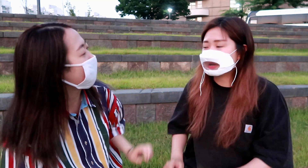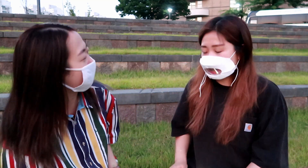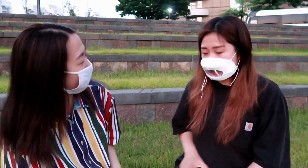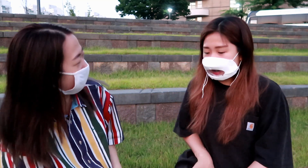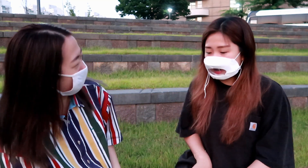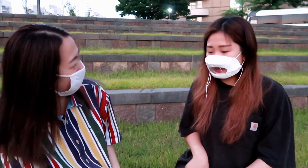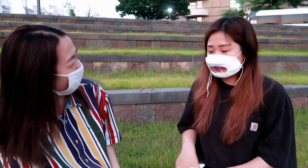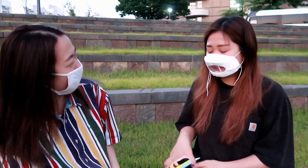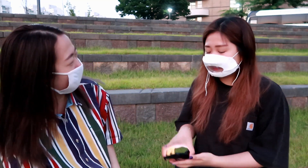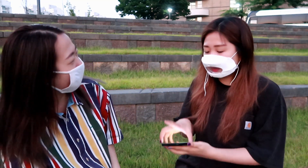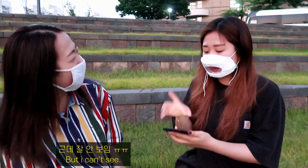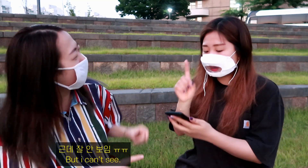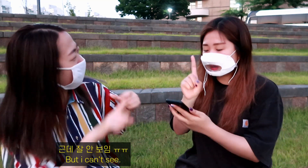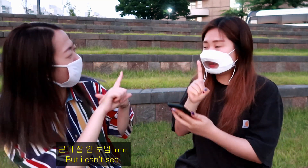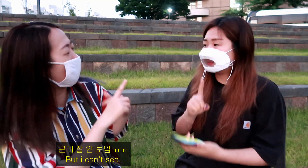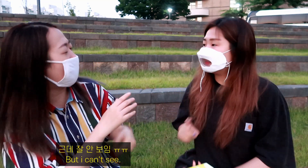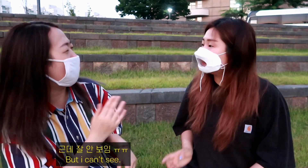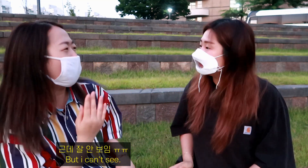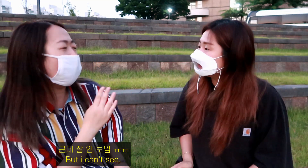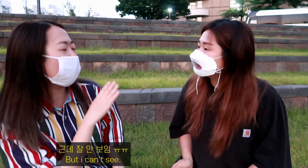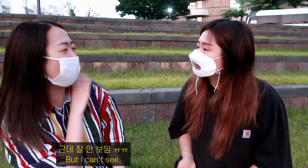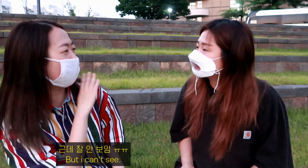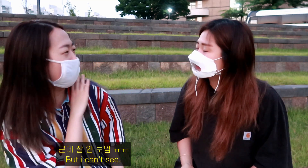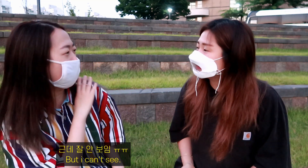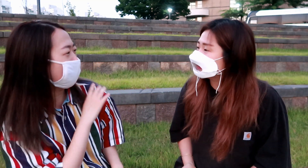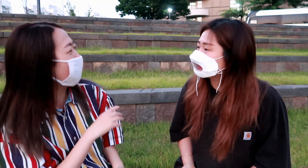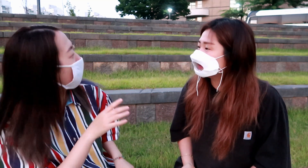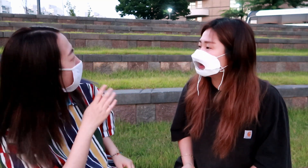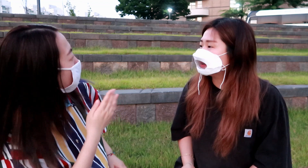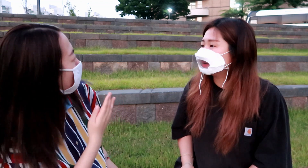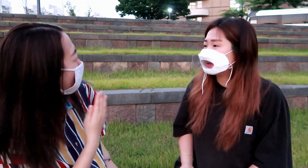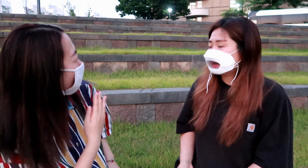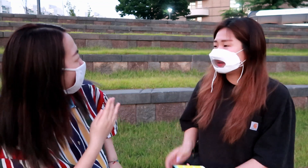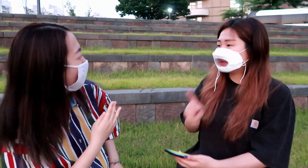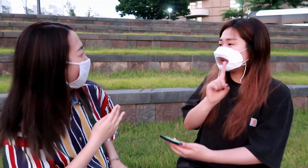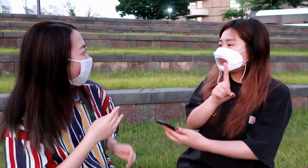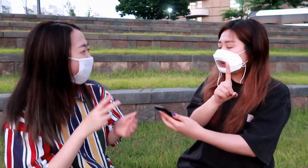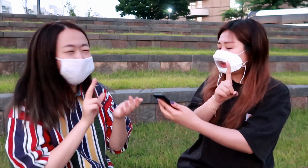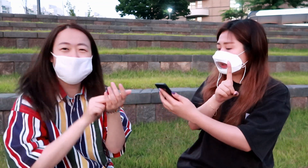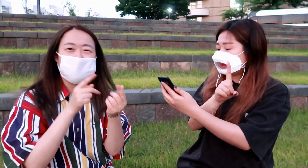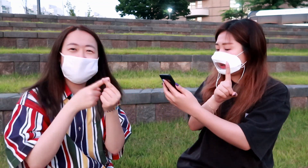맞아. 근데 더 안 보여. 첫 번째. 예.